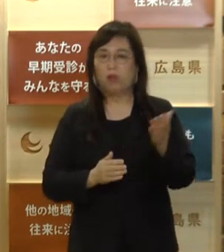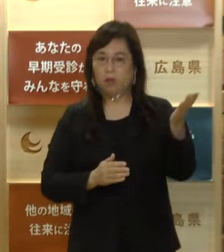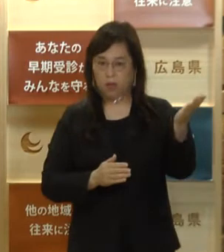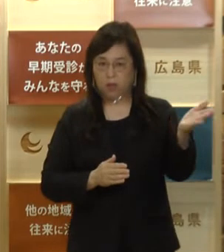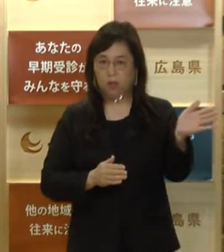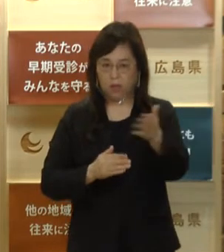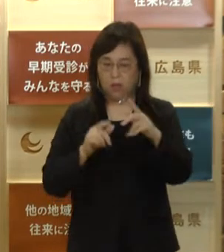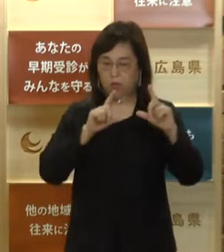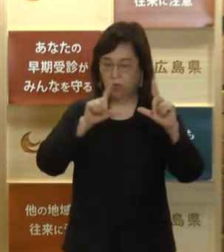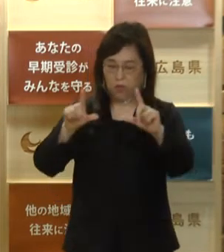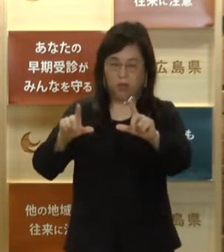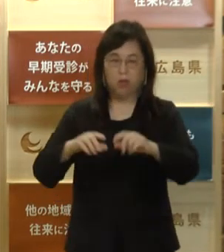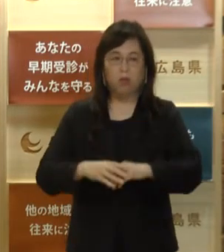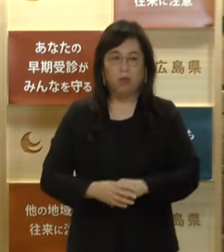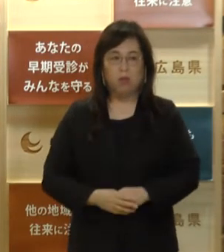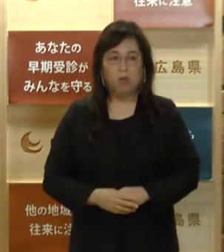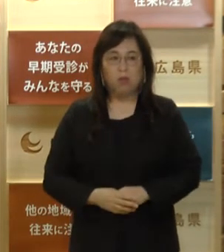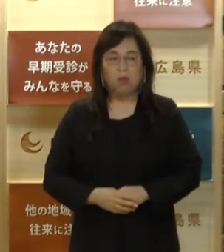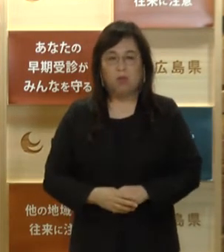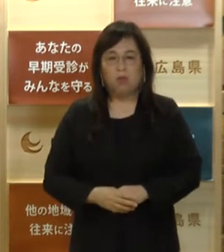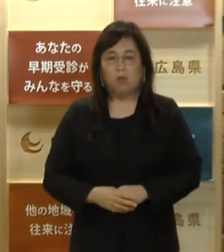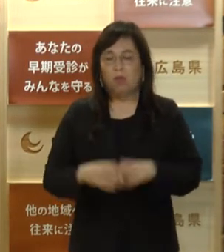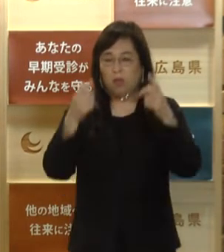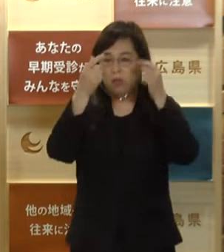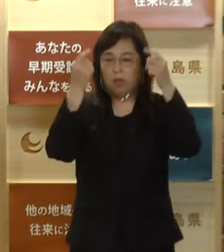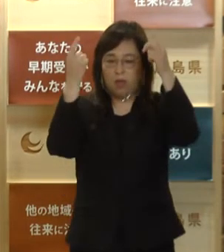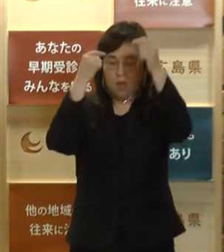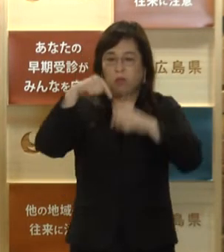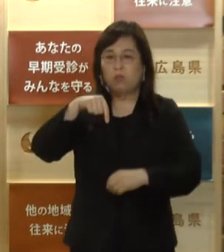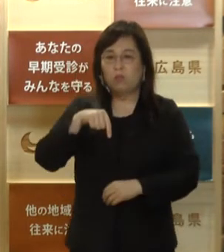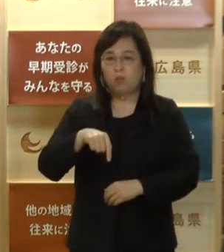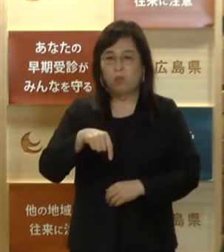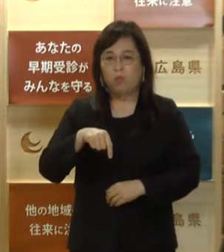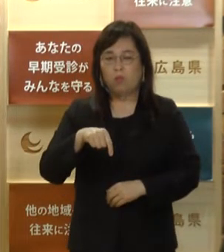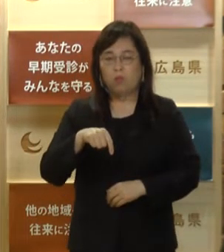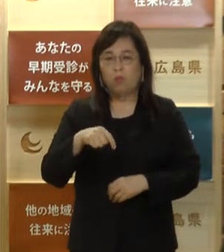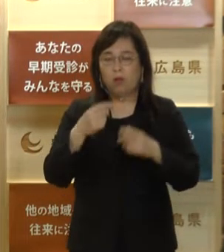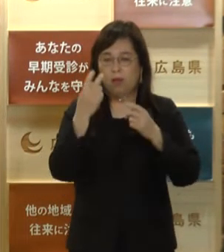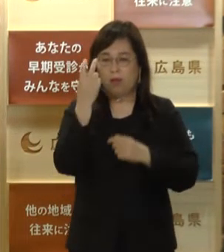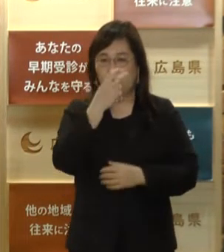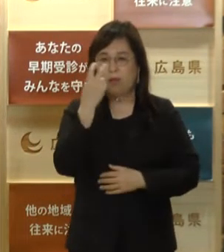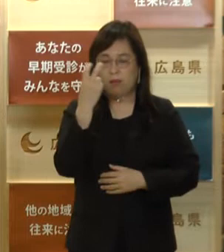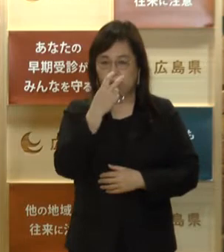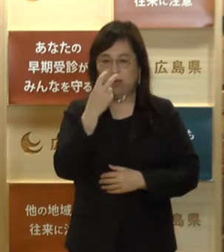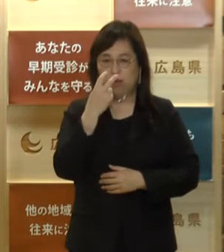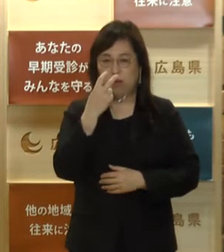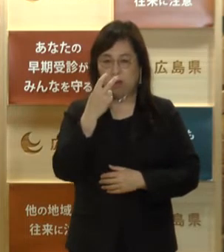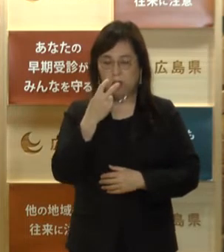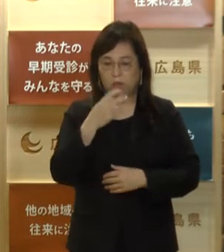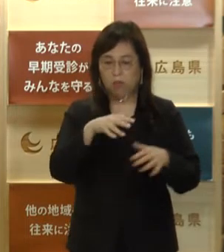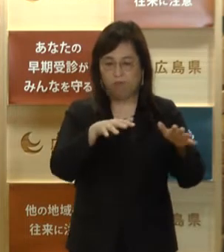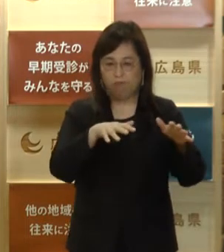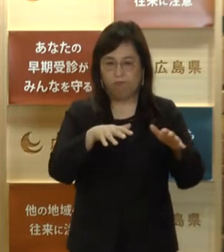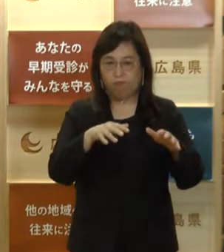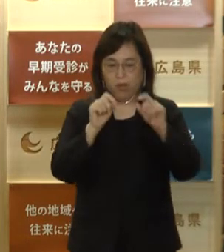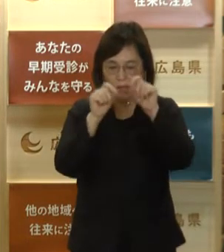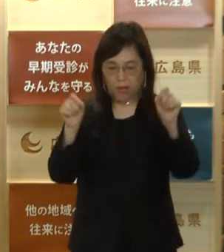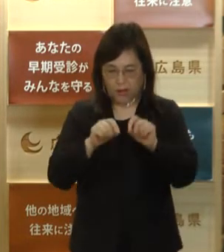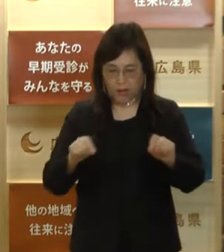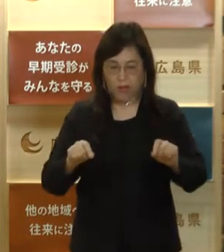すいません、お答えをいたします。大学における、検査回収数でございますが、